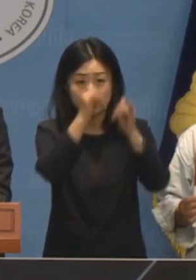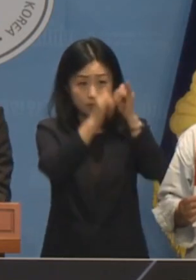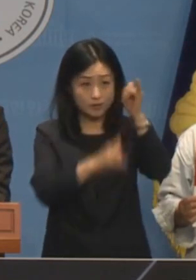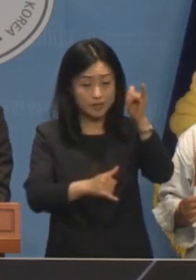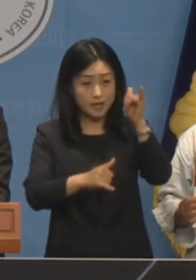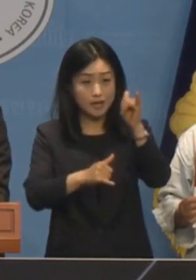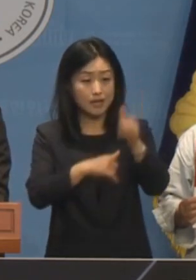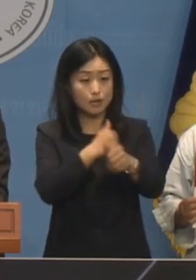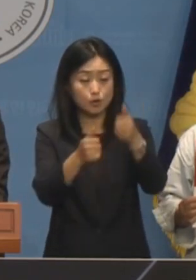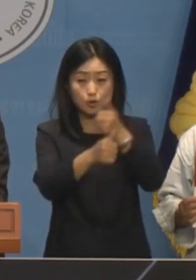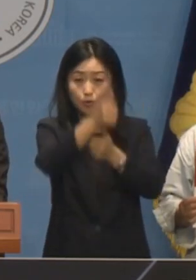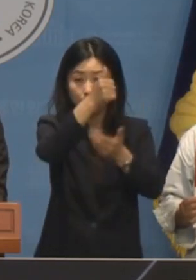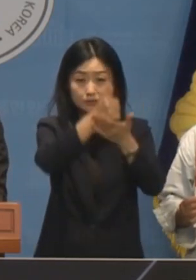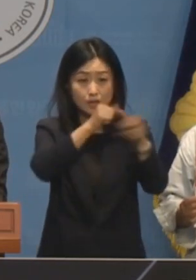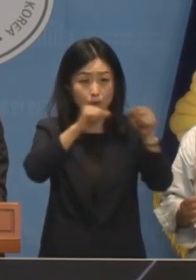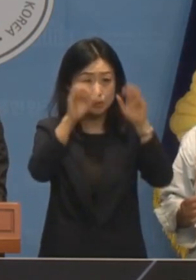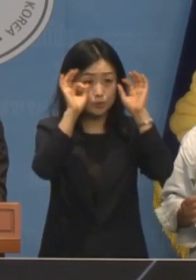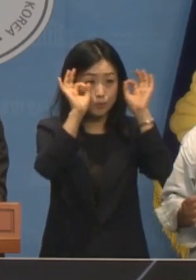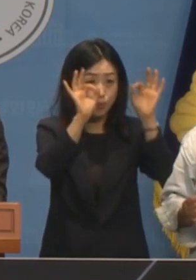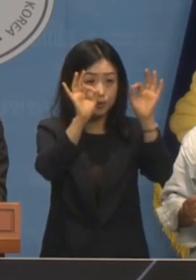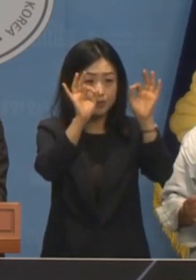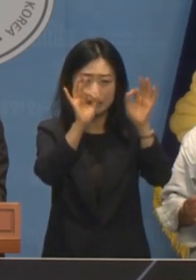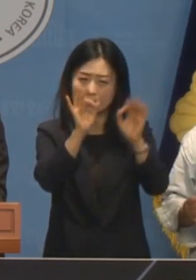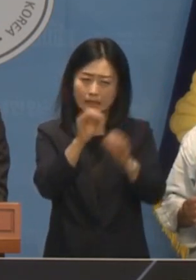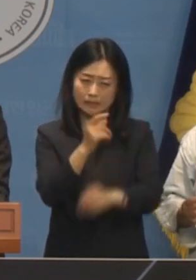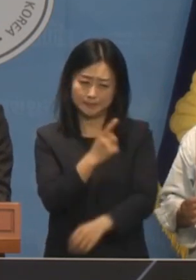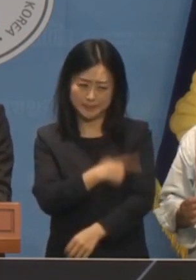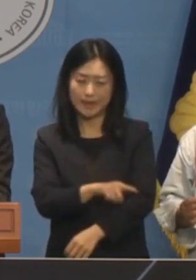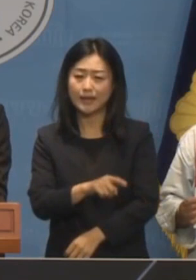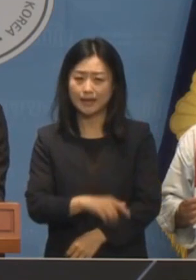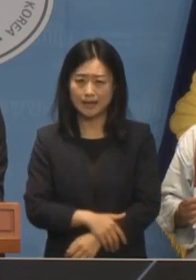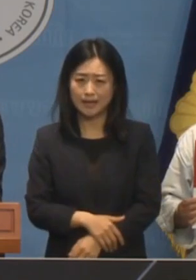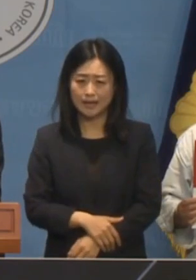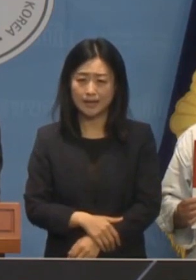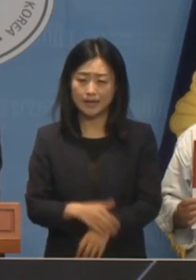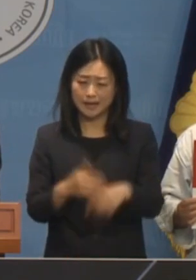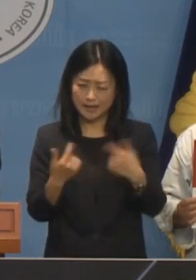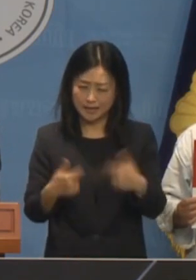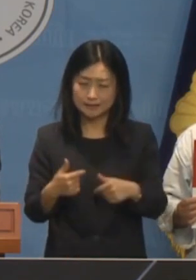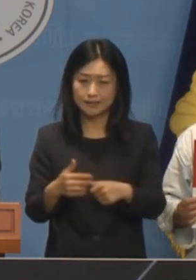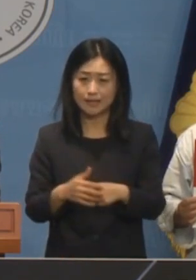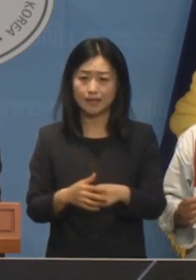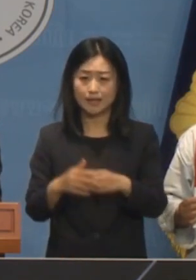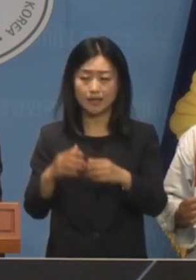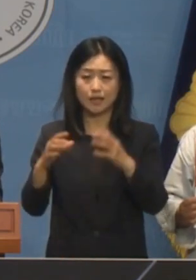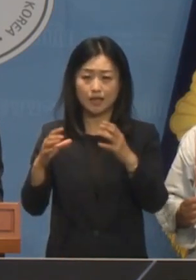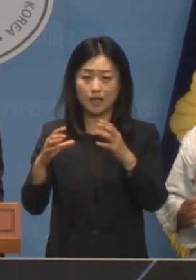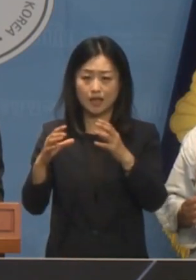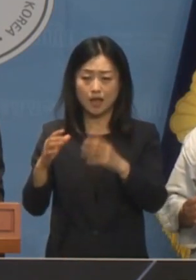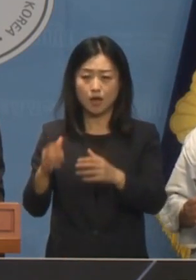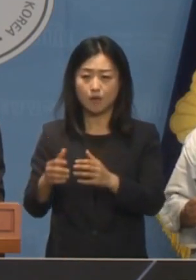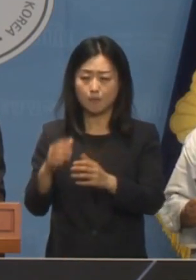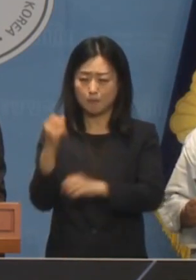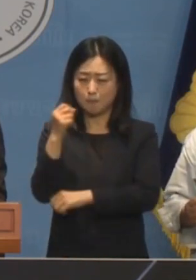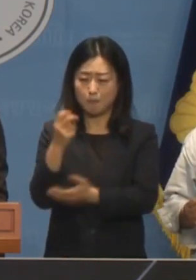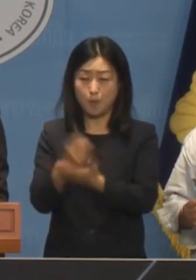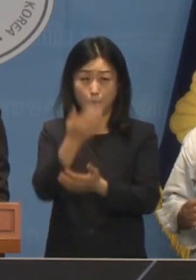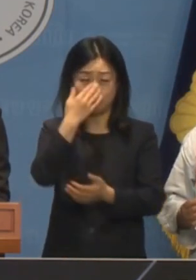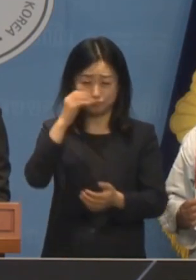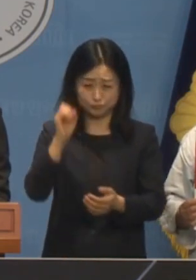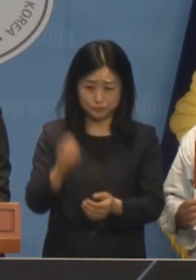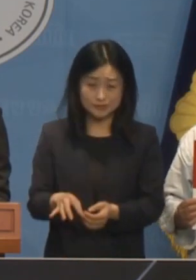활동이 대한민국 국가기관의 수장으로서 부적합하며 한결같이 대한민국 주권과 헌법을 무시하는